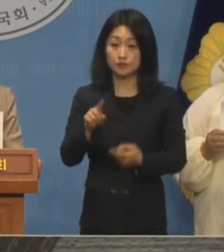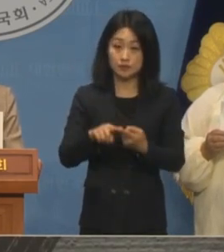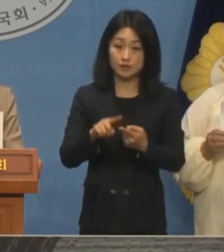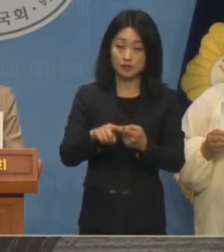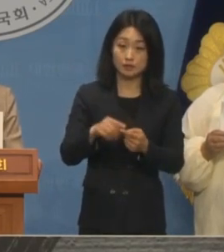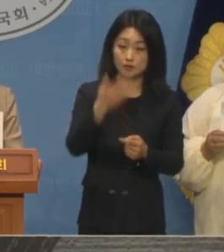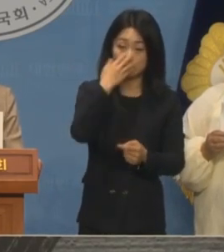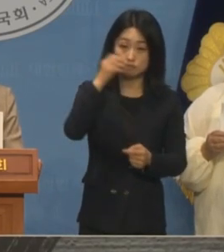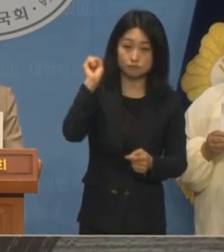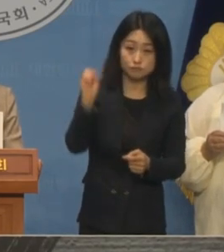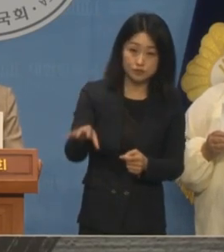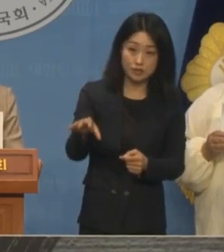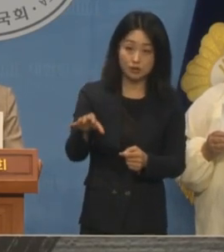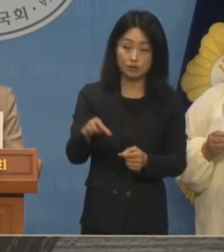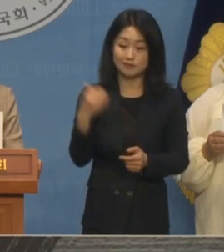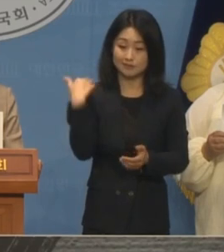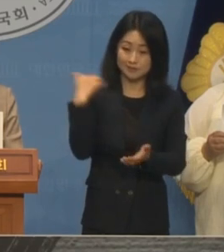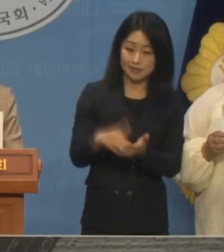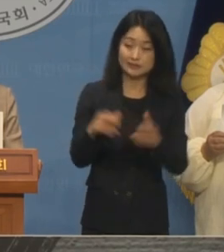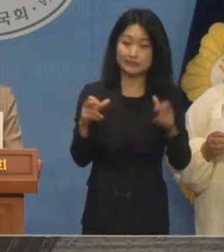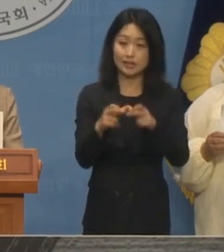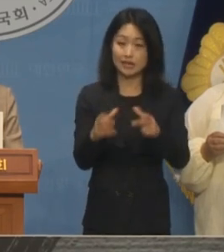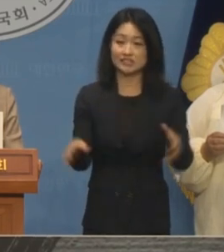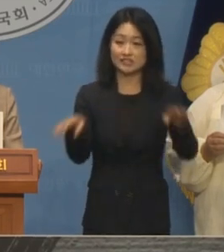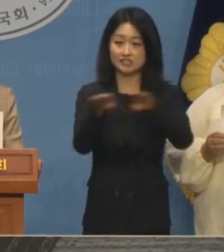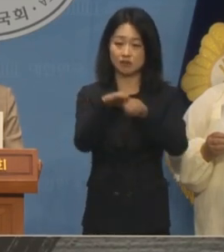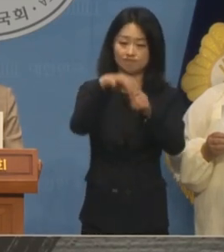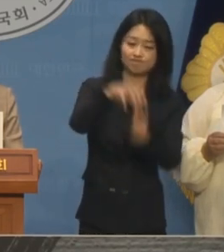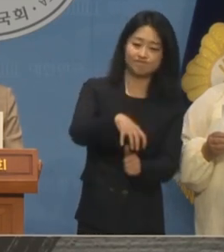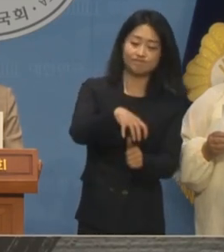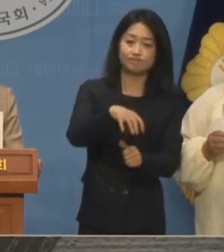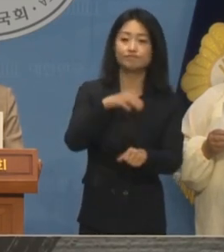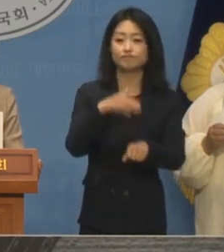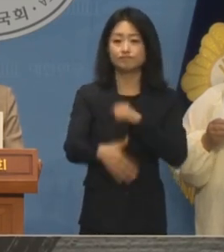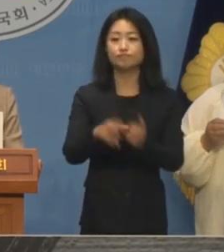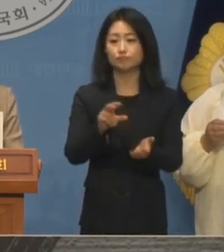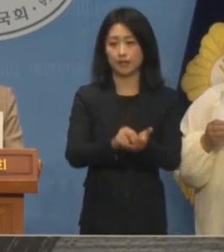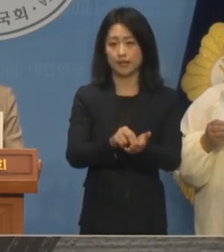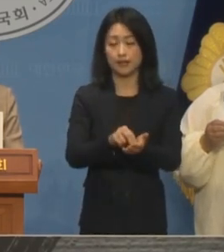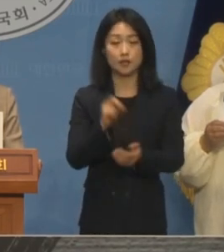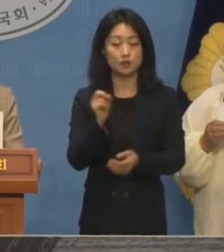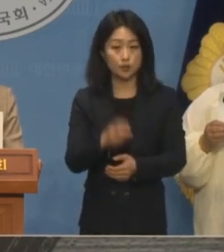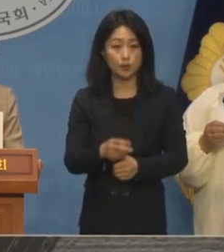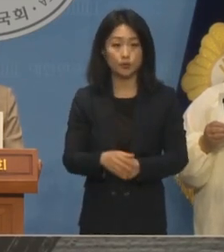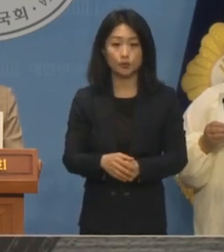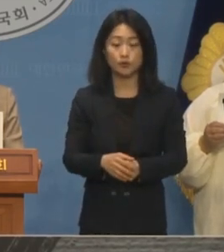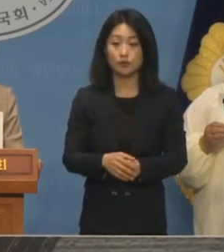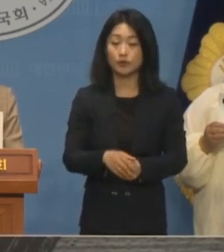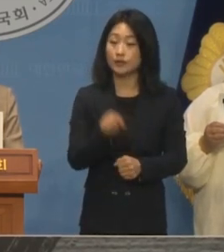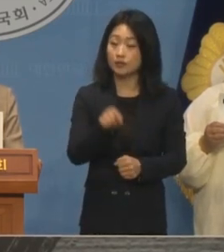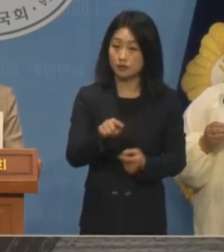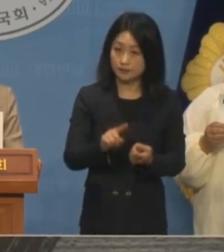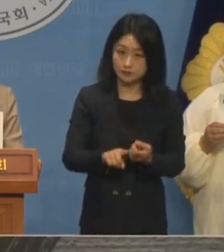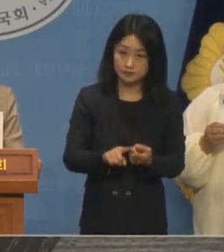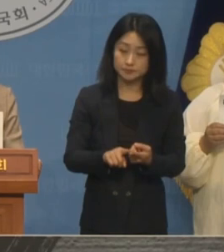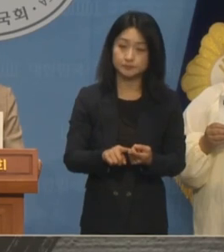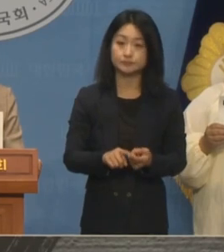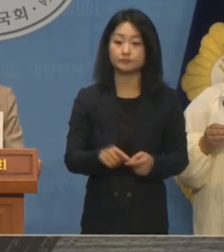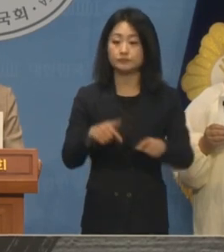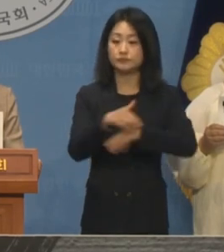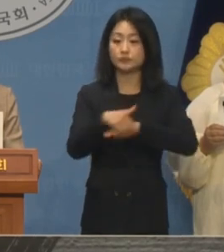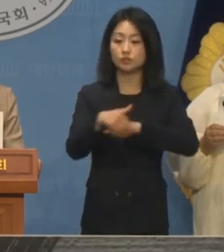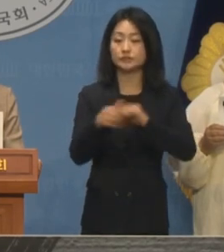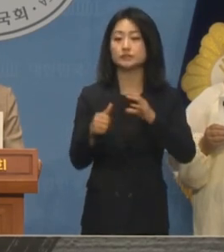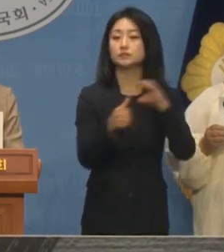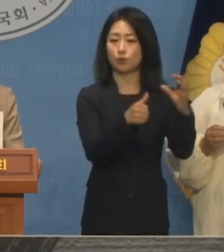외면하고 탈시설 정책을 퇴행하는 것입니다. 그리고 탈시설 정책을